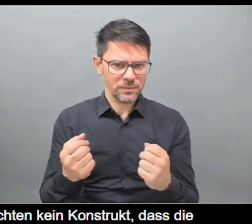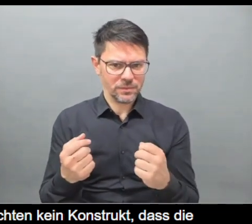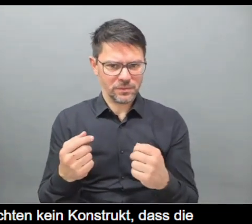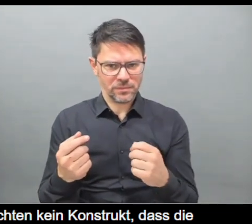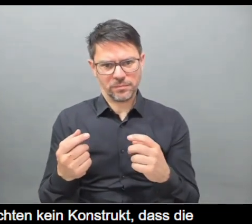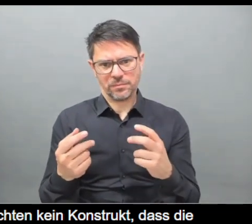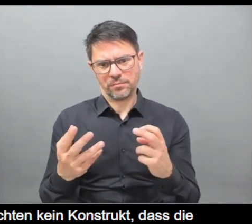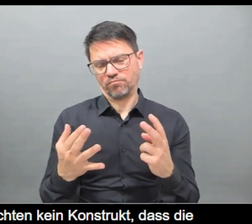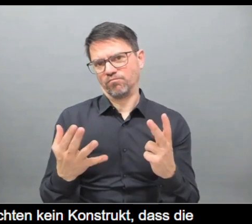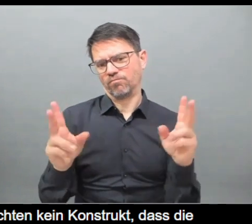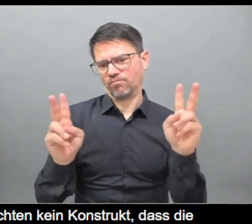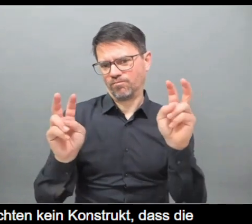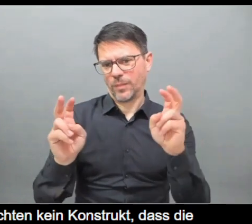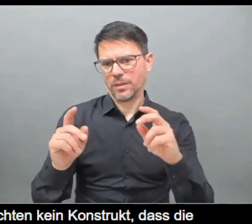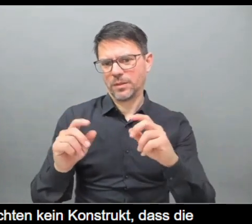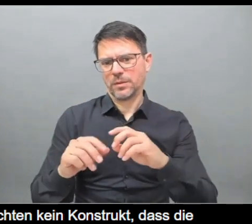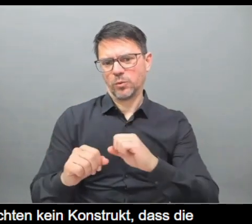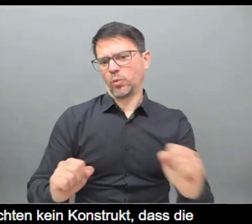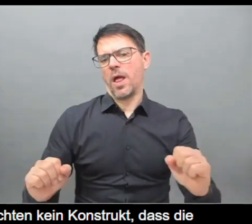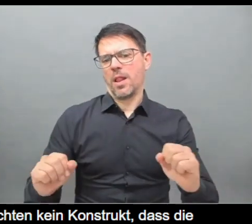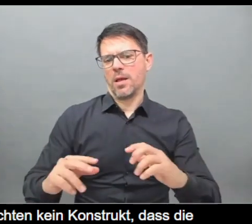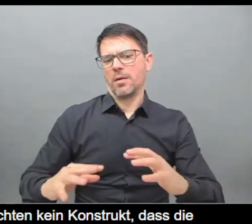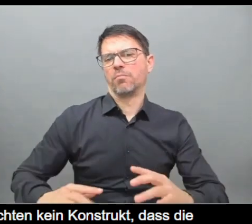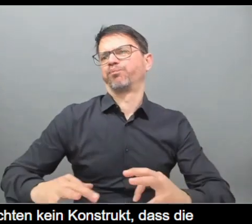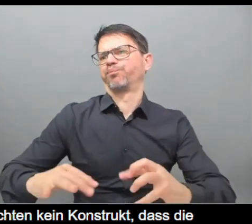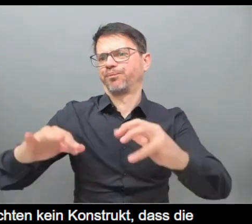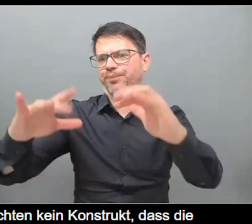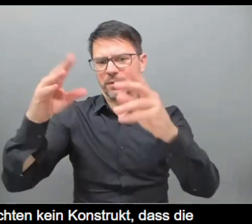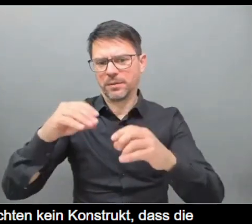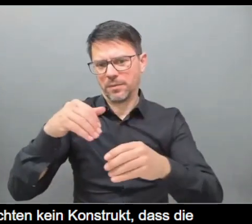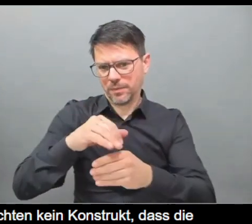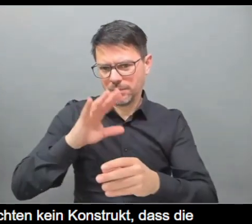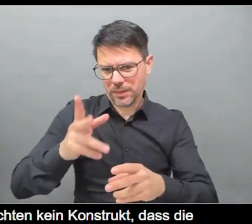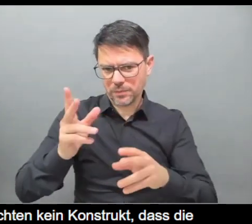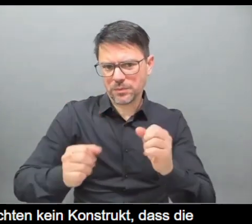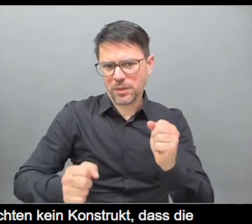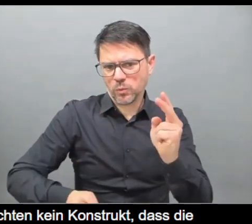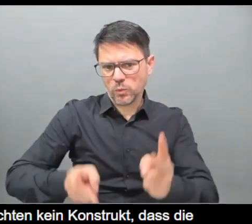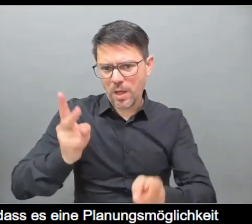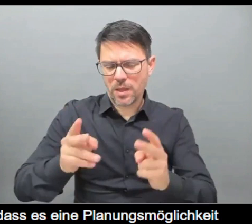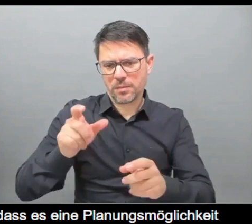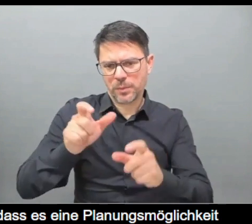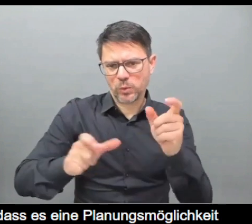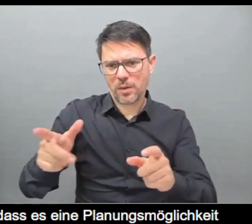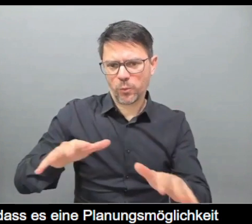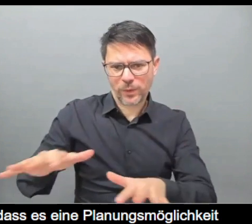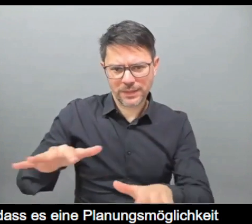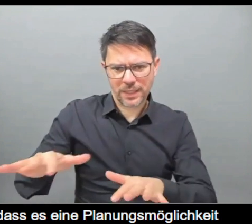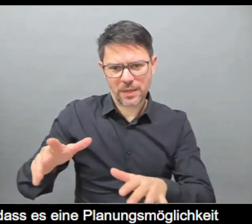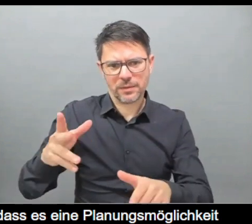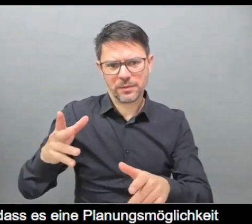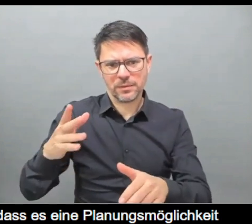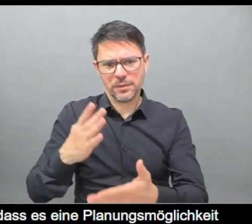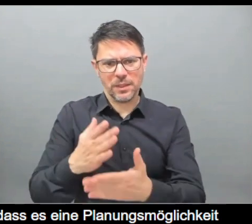Ärzte bereits umhören, sich möglicherweise umorientieren und sie wird auch gar nicht den Erfolg erreichen, der wohl beabsichtigt